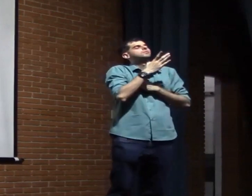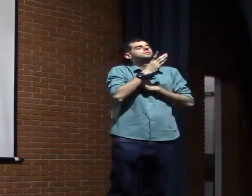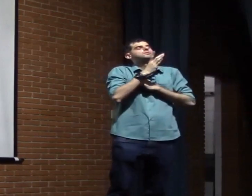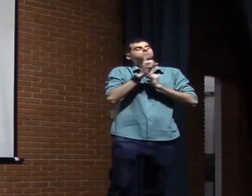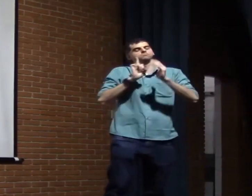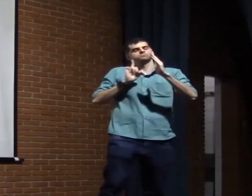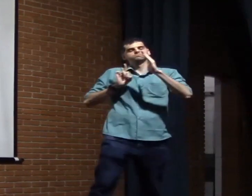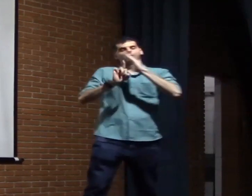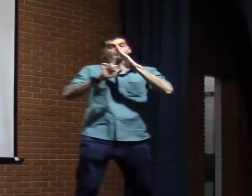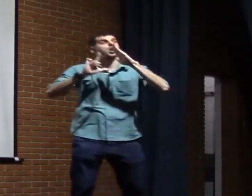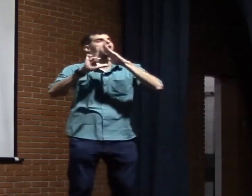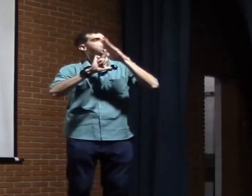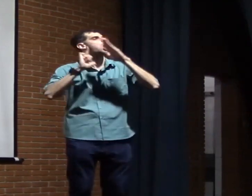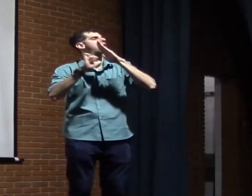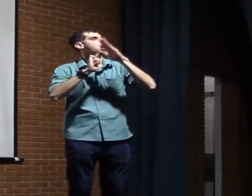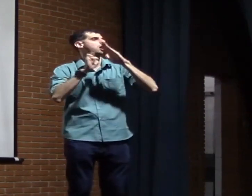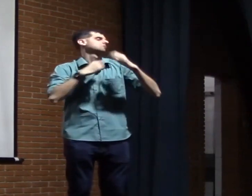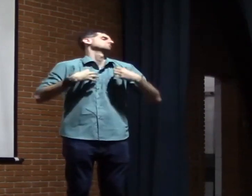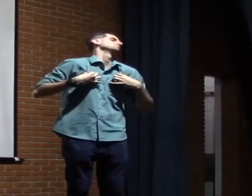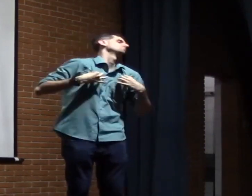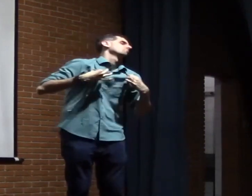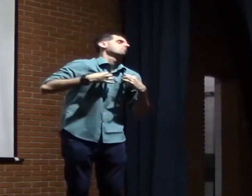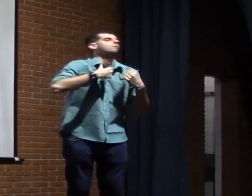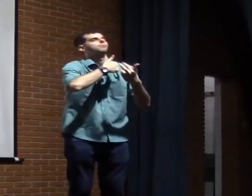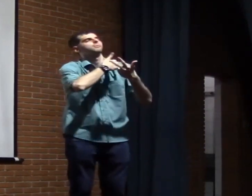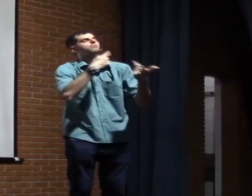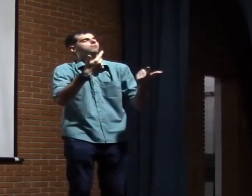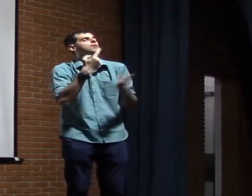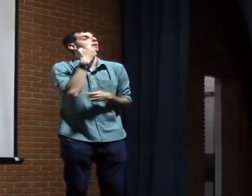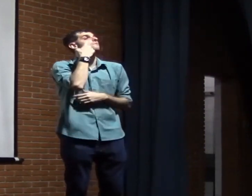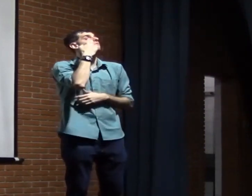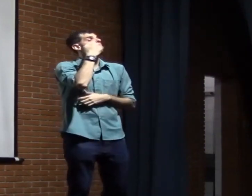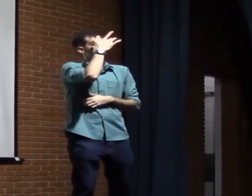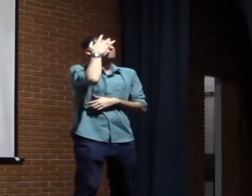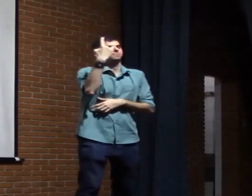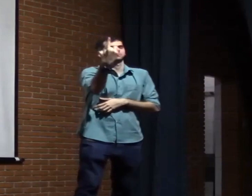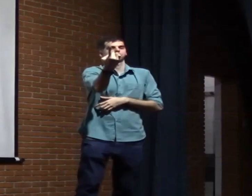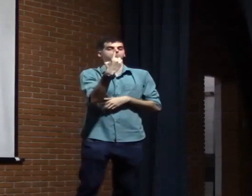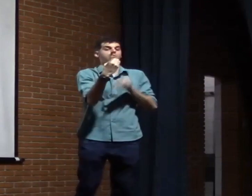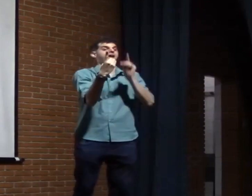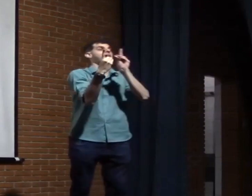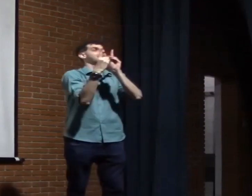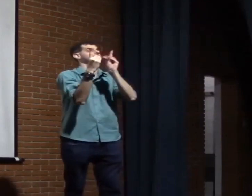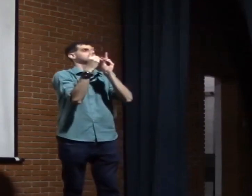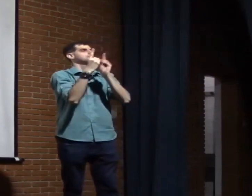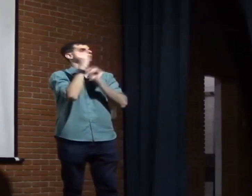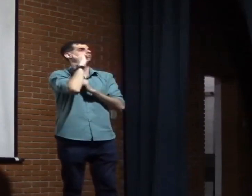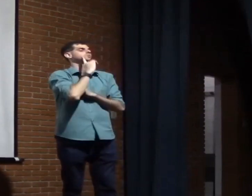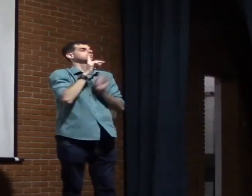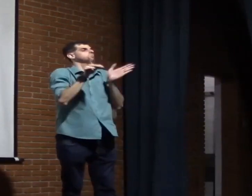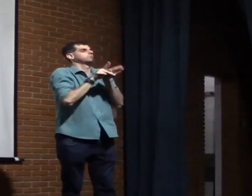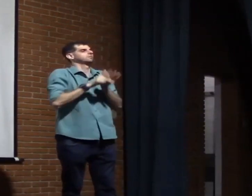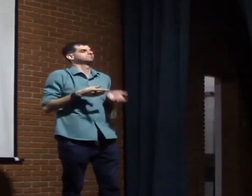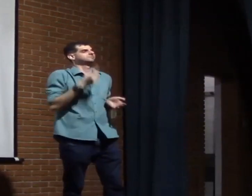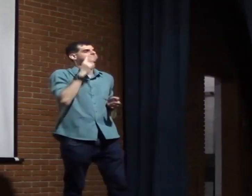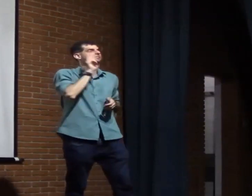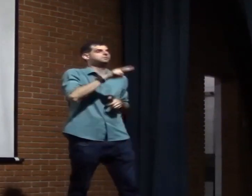Quem de vocês, por exemplo, já foi numa loja, talvez comprar uma roupa, e aí o atendente daquela loja